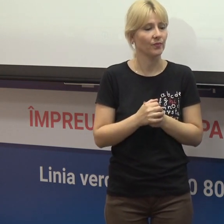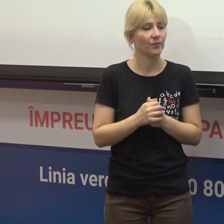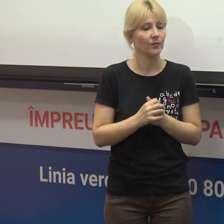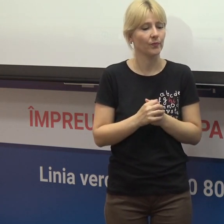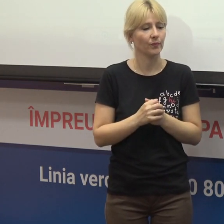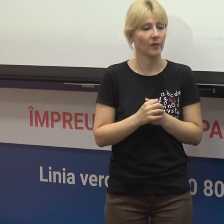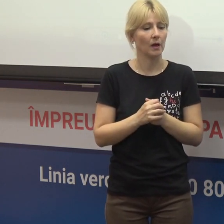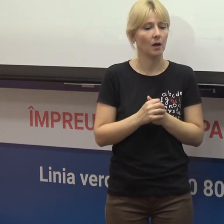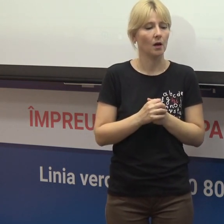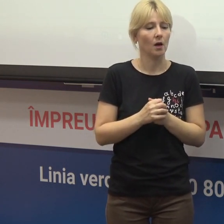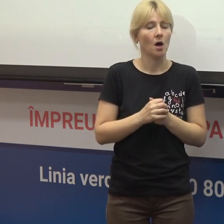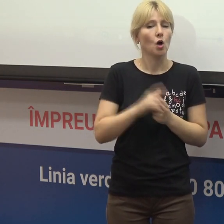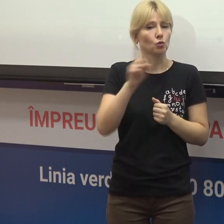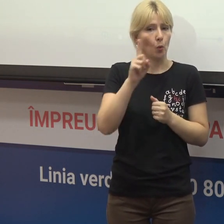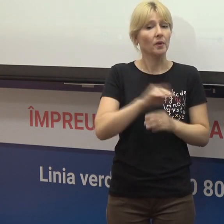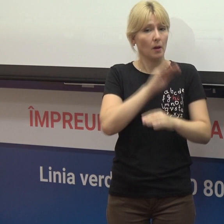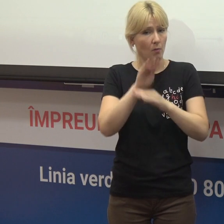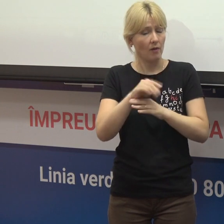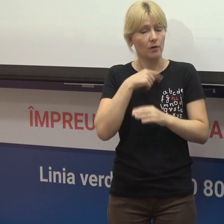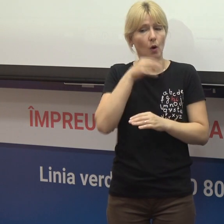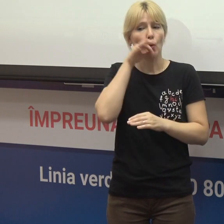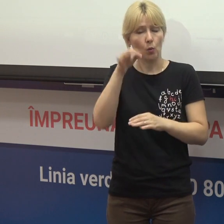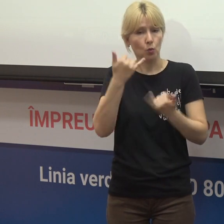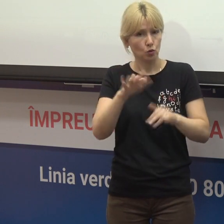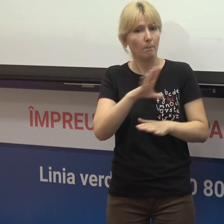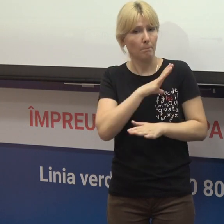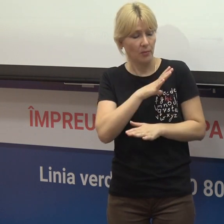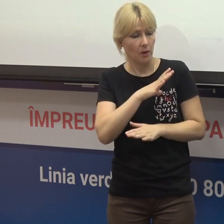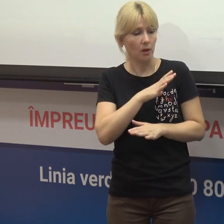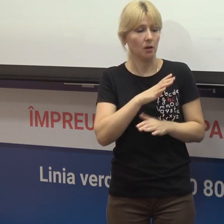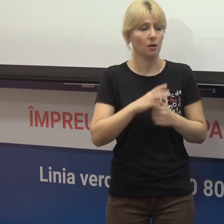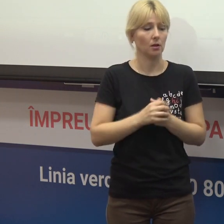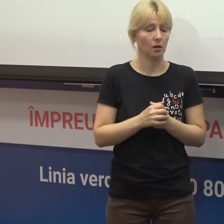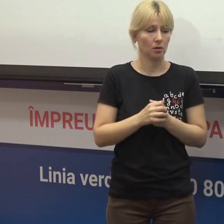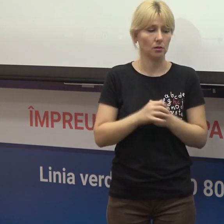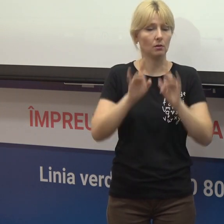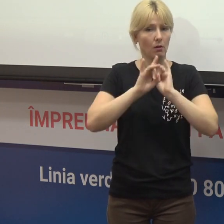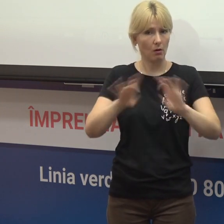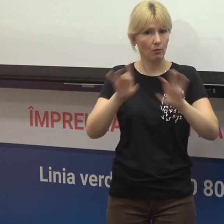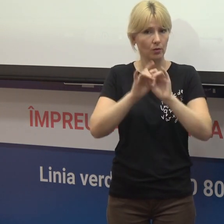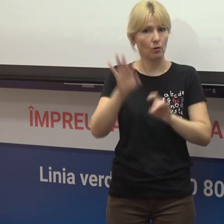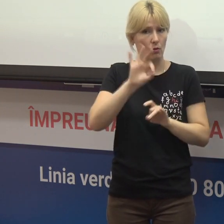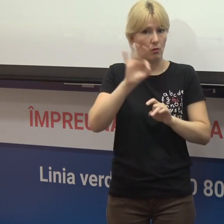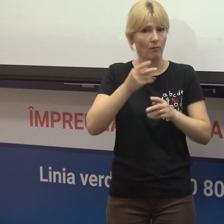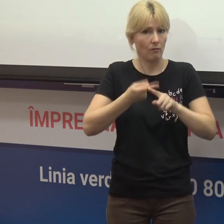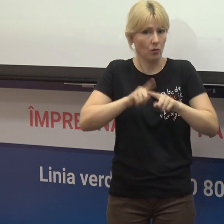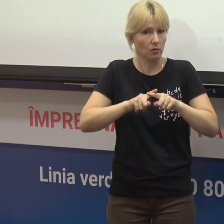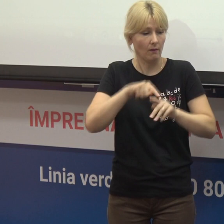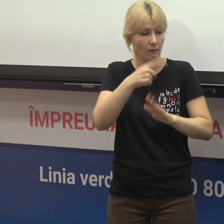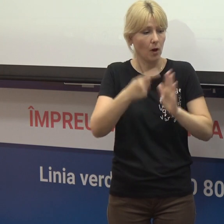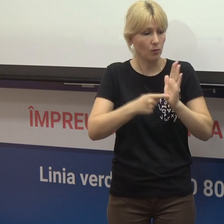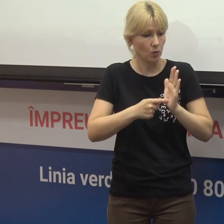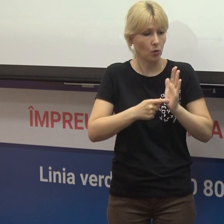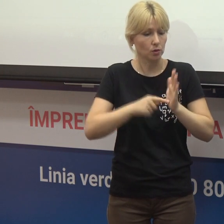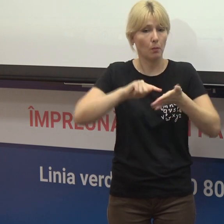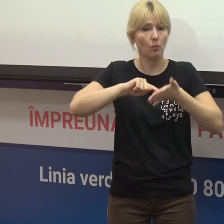De fapt, da, într-adevăr, noi am venit cu careva, deci, explicații în contextul